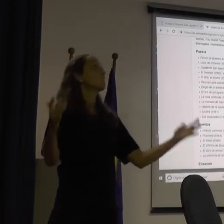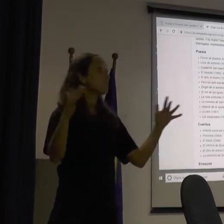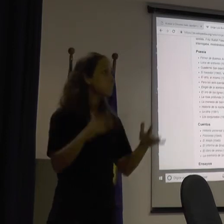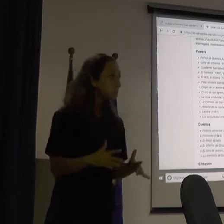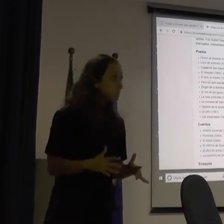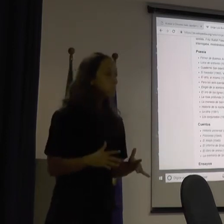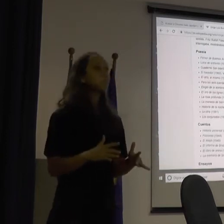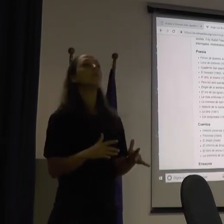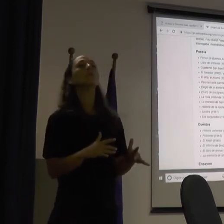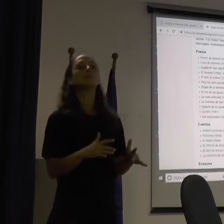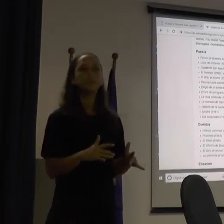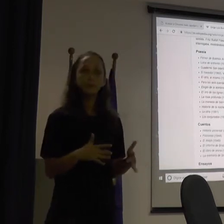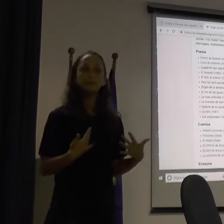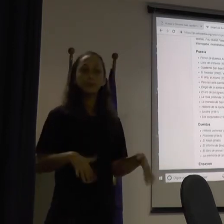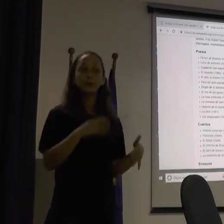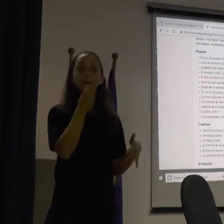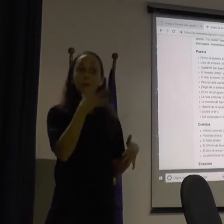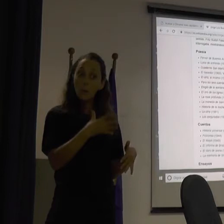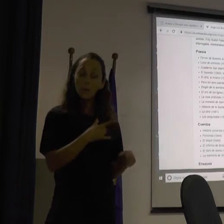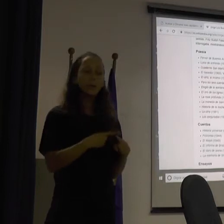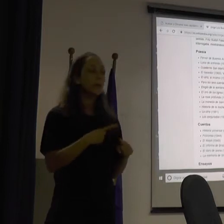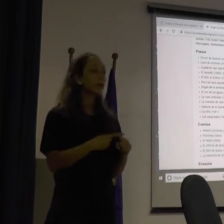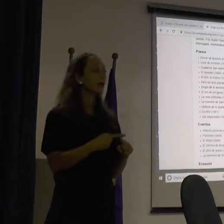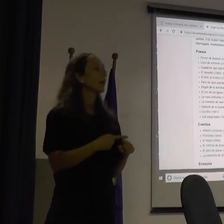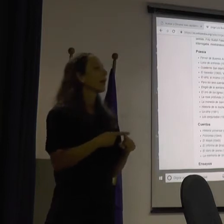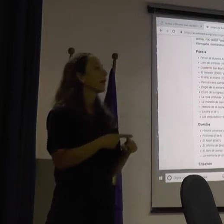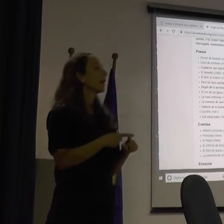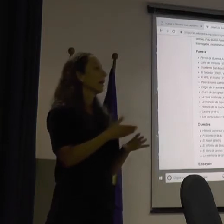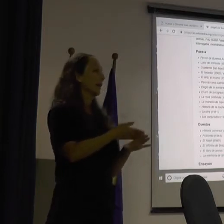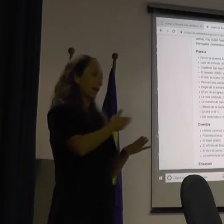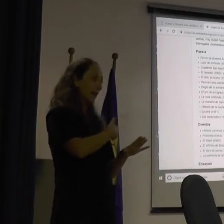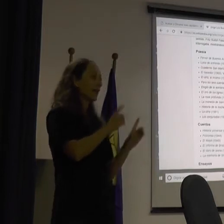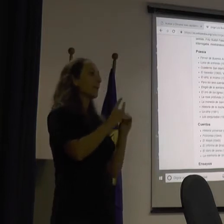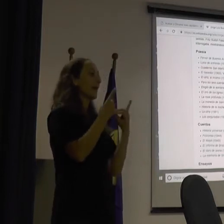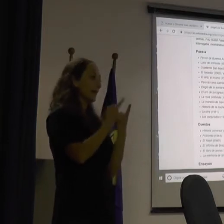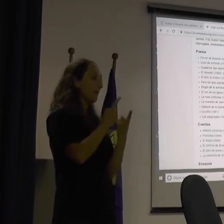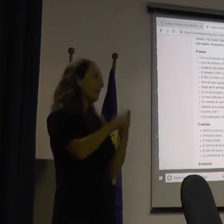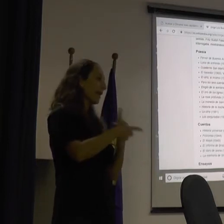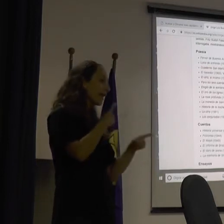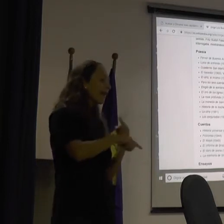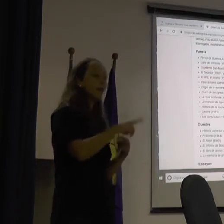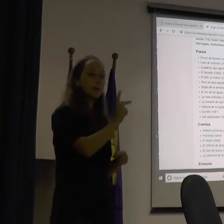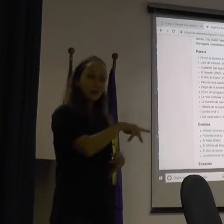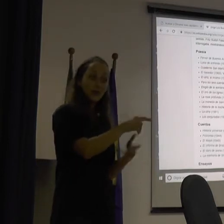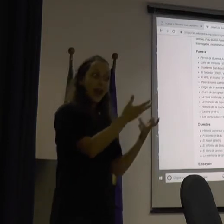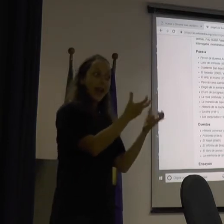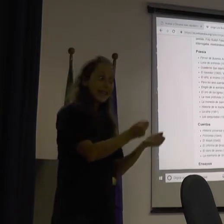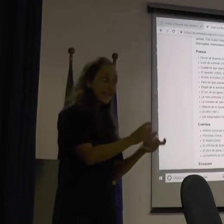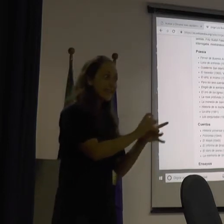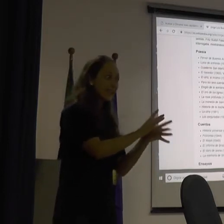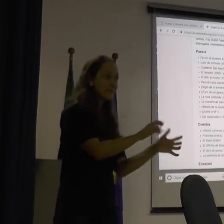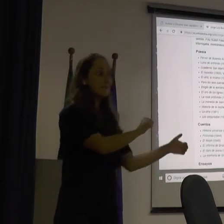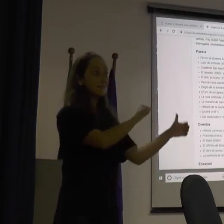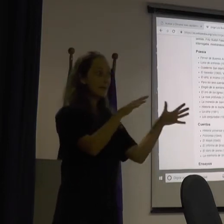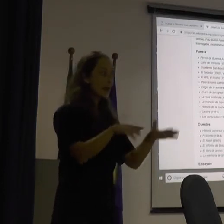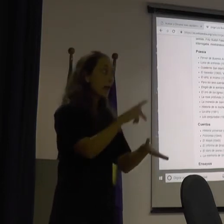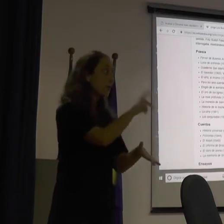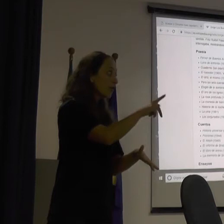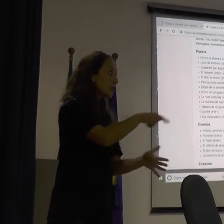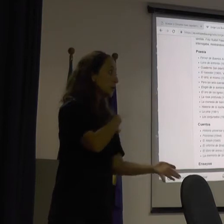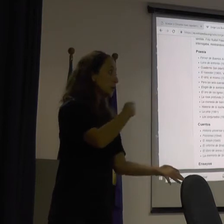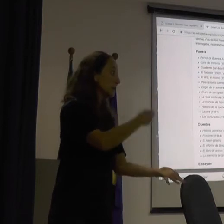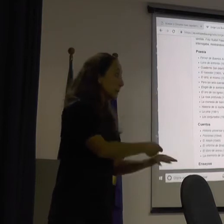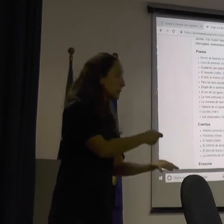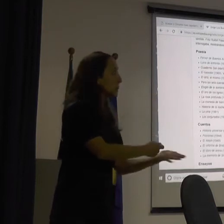grande parte ao Gil, que é chefe de departamento, e aos colegas que liberaram. Também a gente não pode obrigar colega, né? É um dos